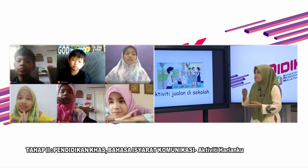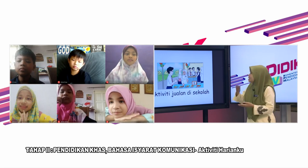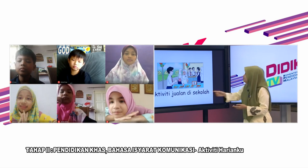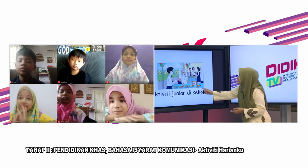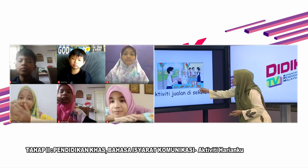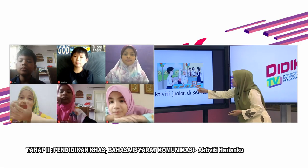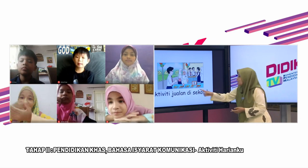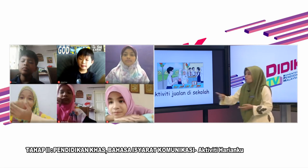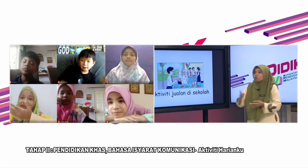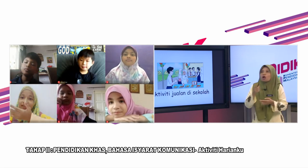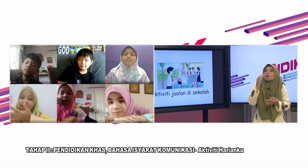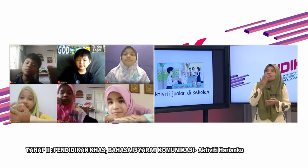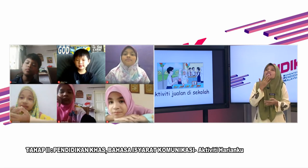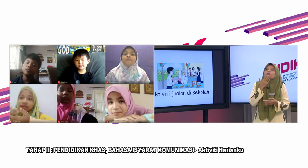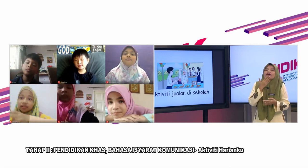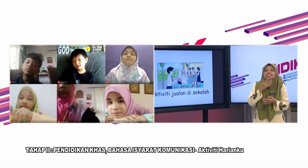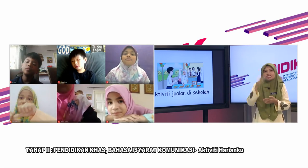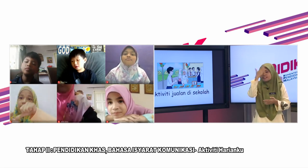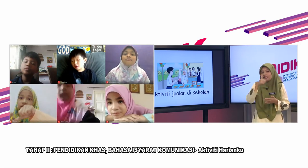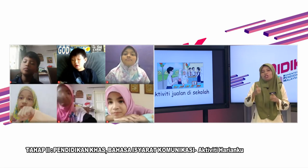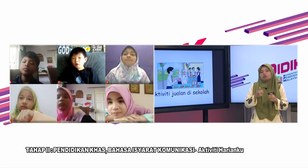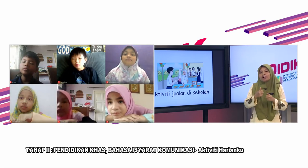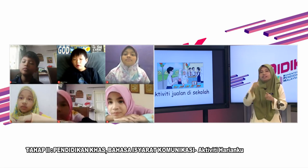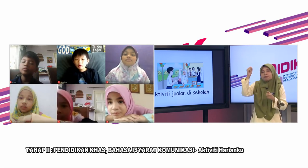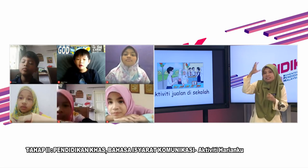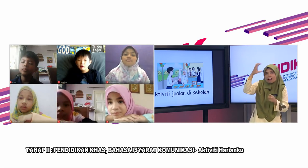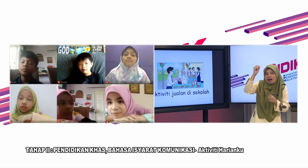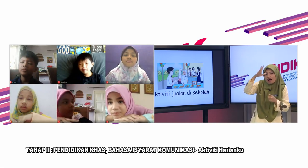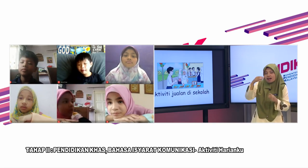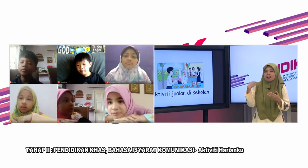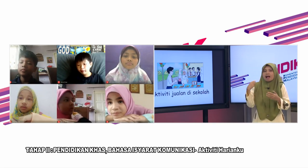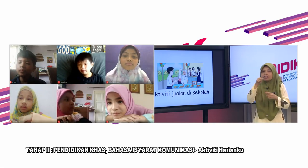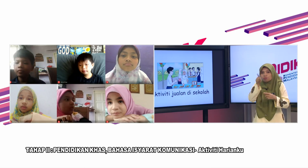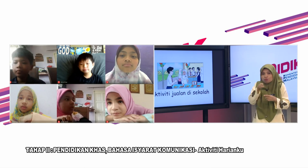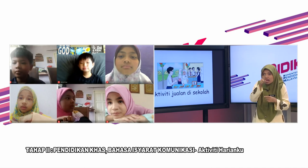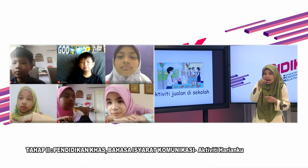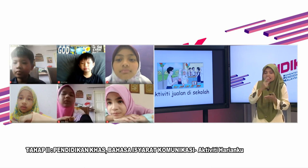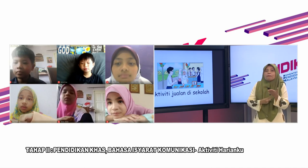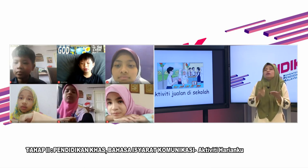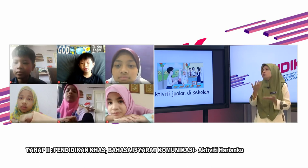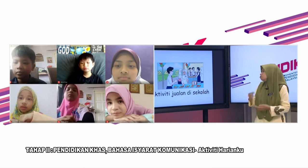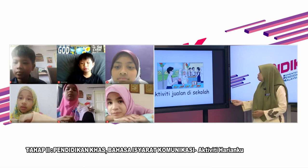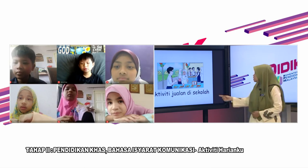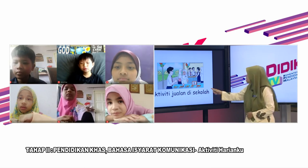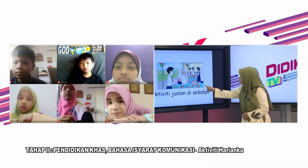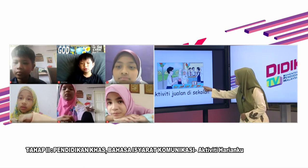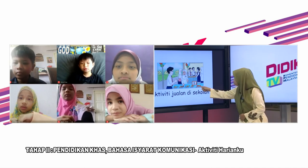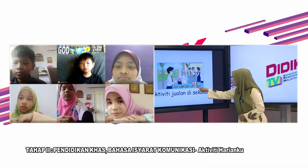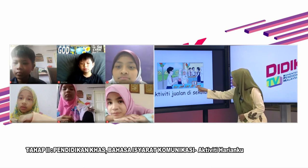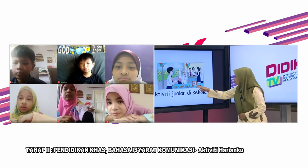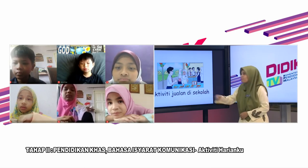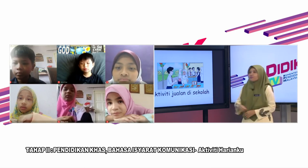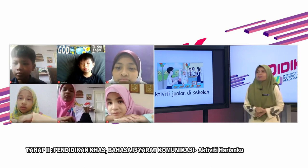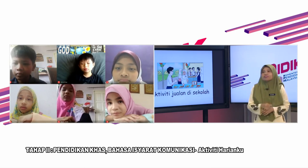Ni benda-benda ni apa ni? Itu yang warna-warna cantik tu, yang ada bintang, ada bulat. Apa tu? Ni.